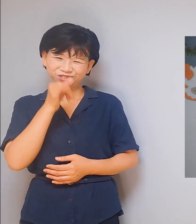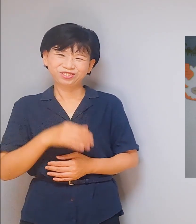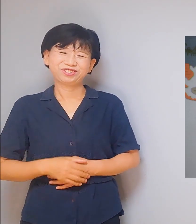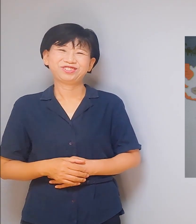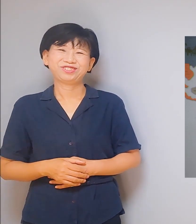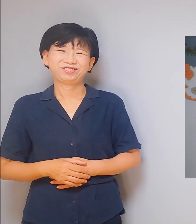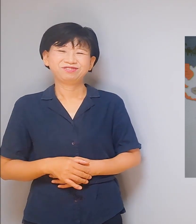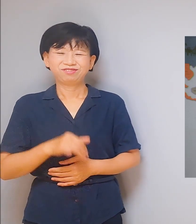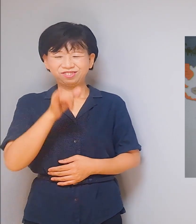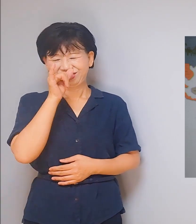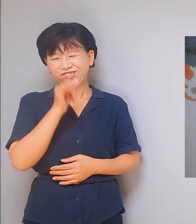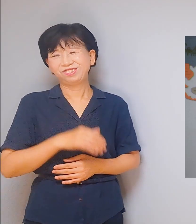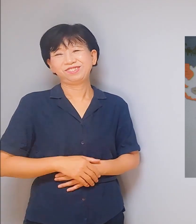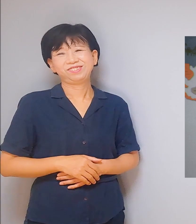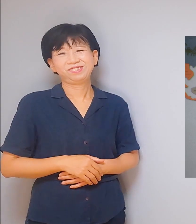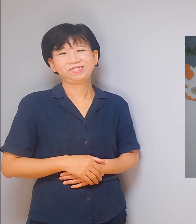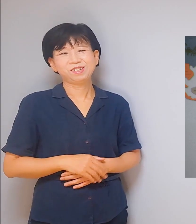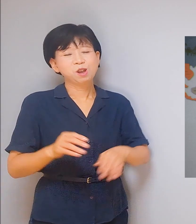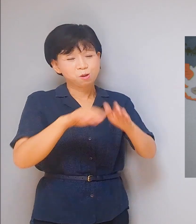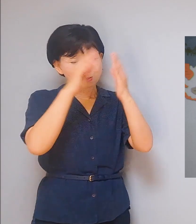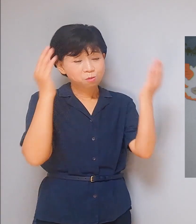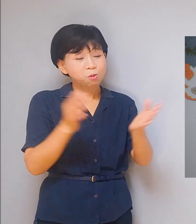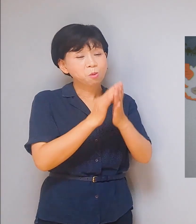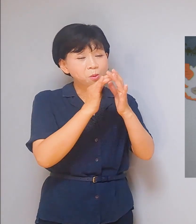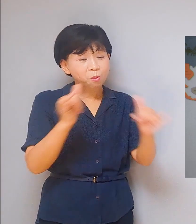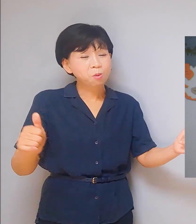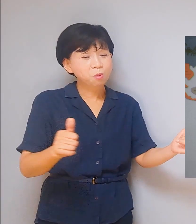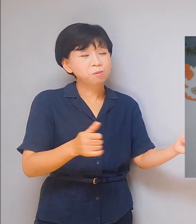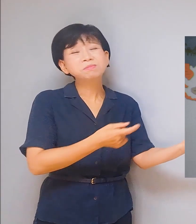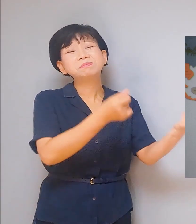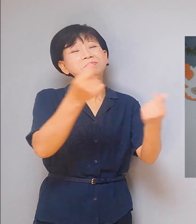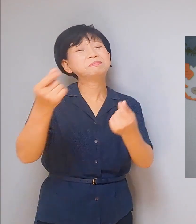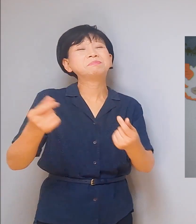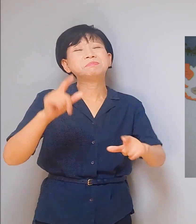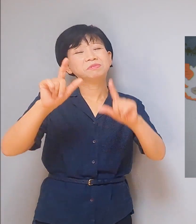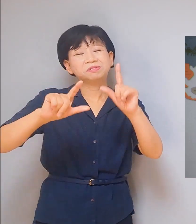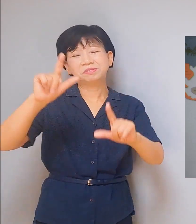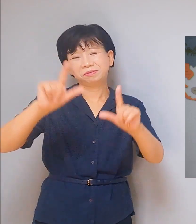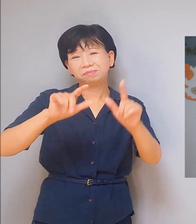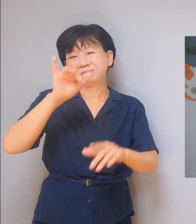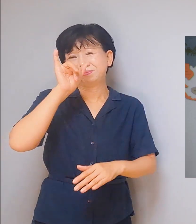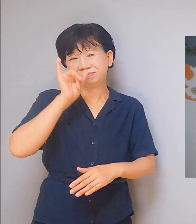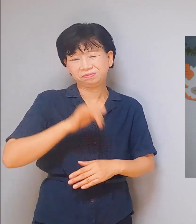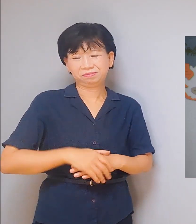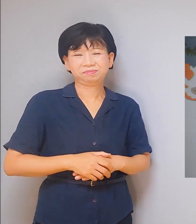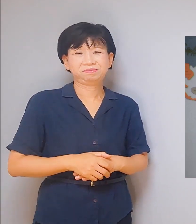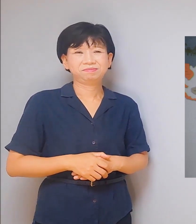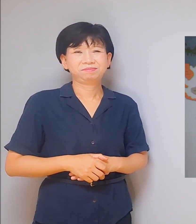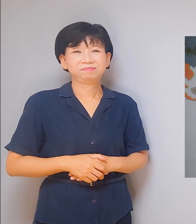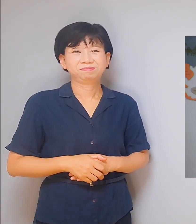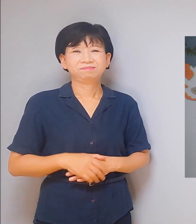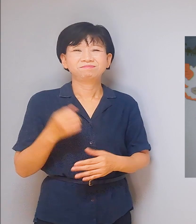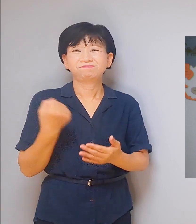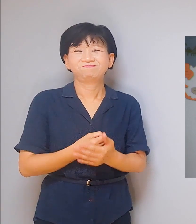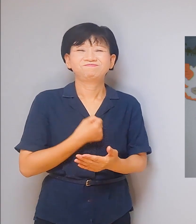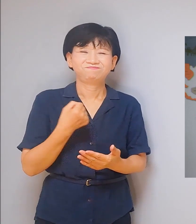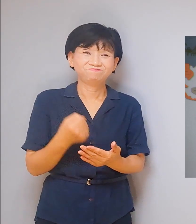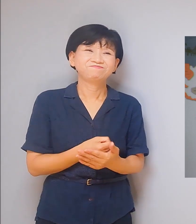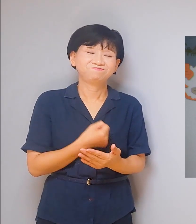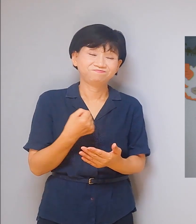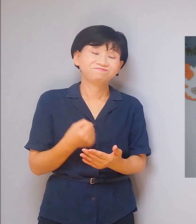있죠. 왜 없겠어요? 우리 모두가 다 그런 모습들이 있는 거예요. 참